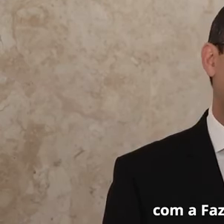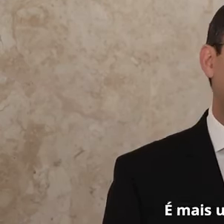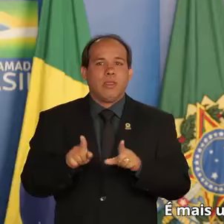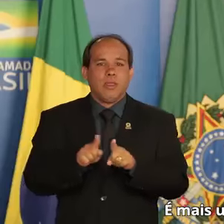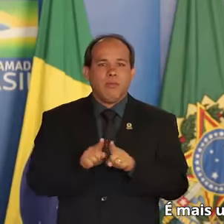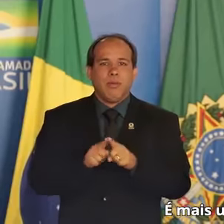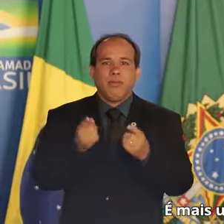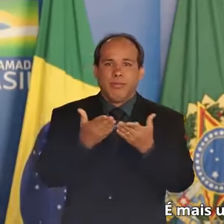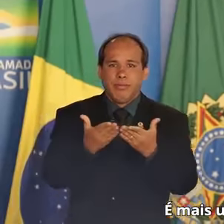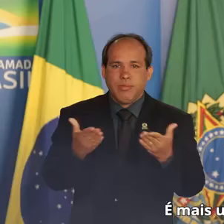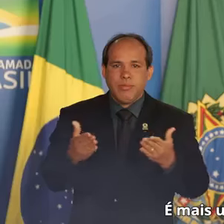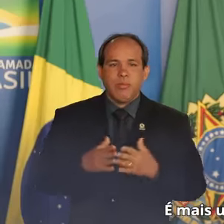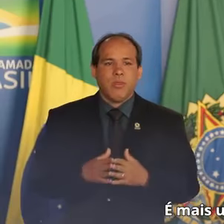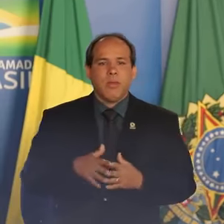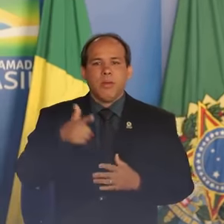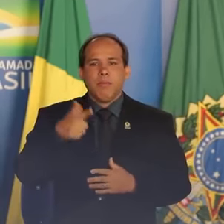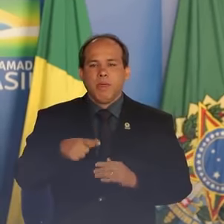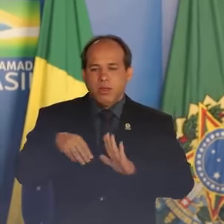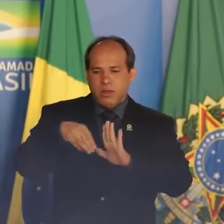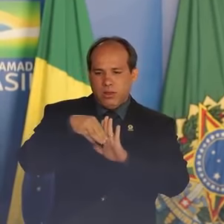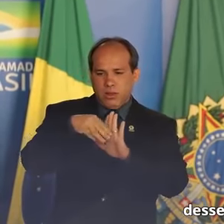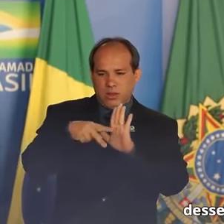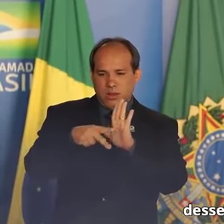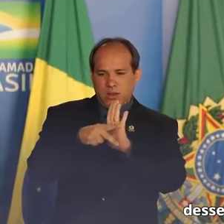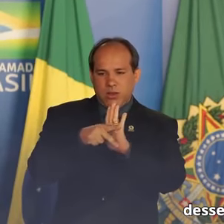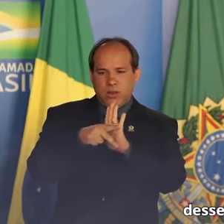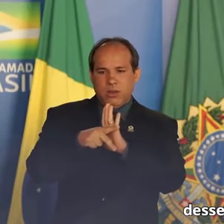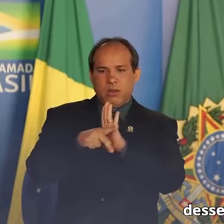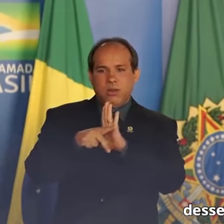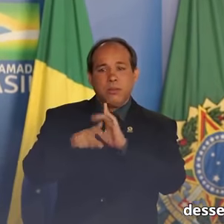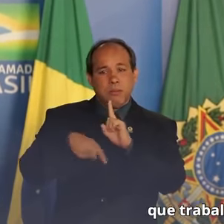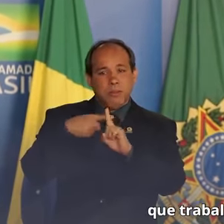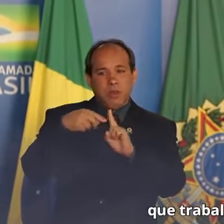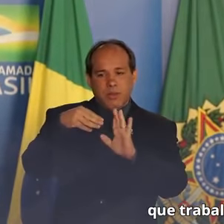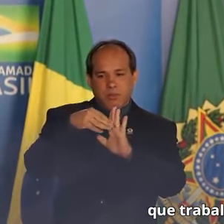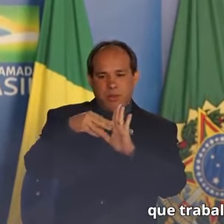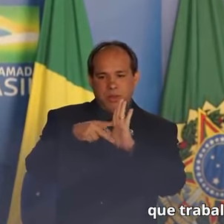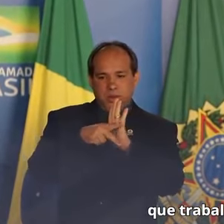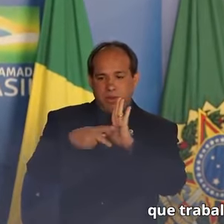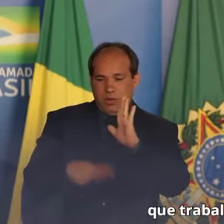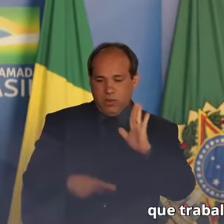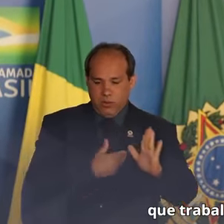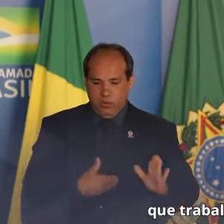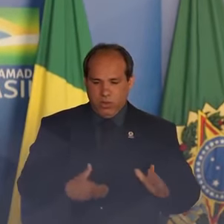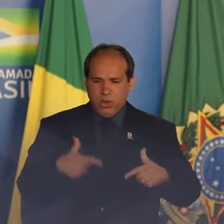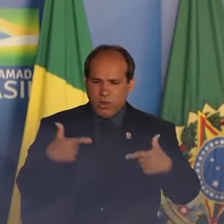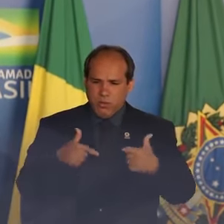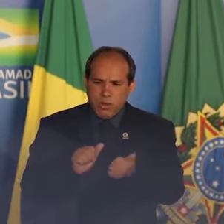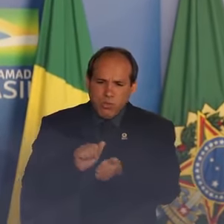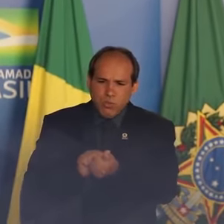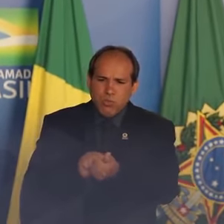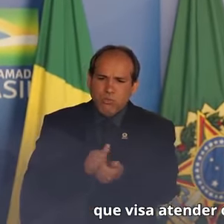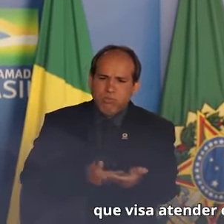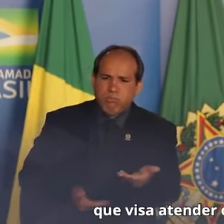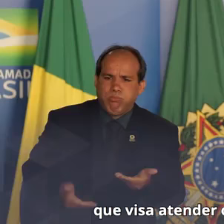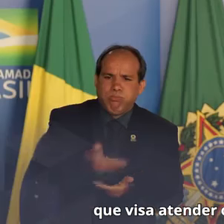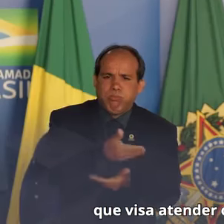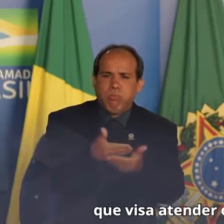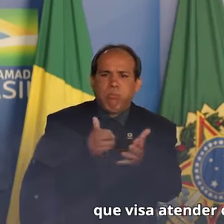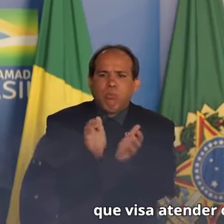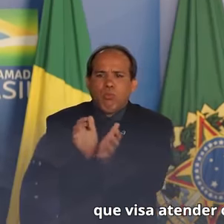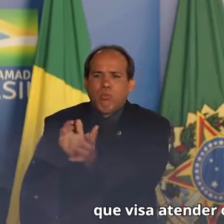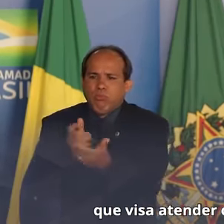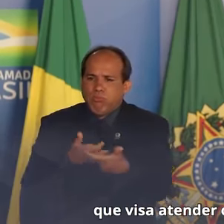fazenda pública. É mais uma medida desse governo que trabalha em equipe, que